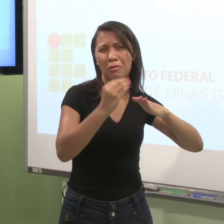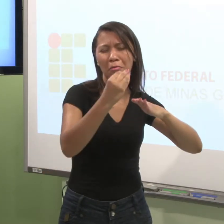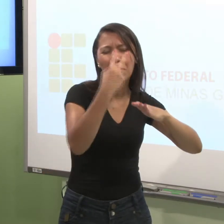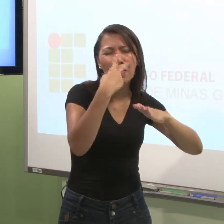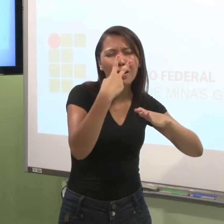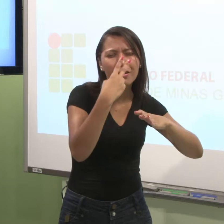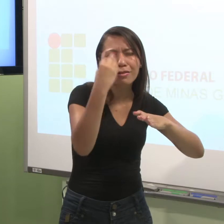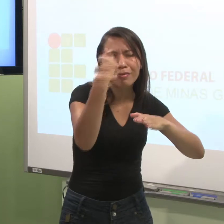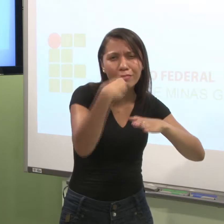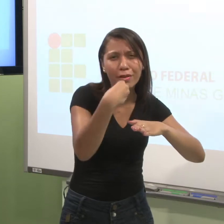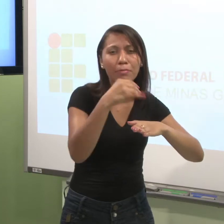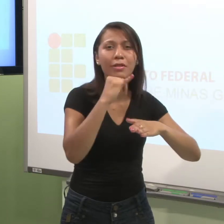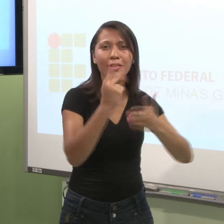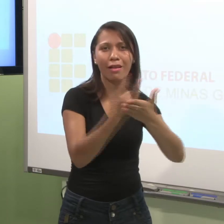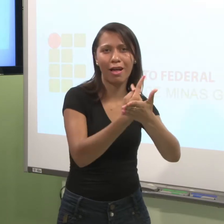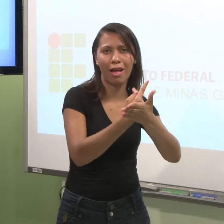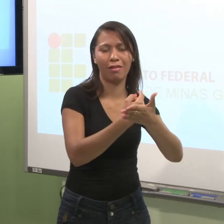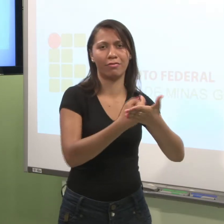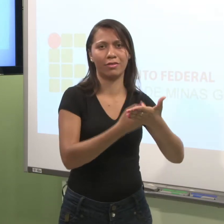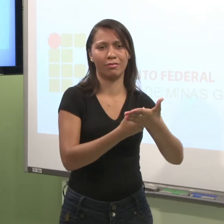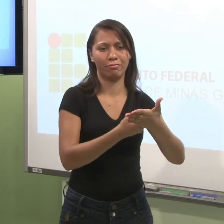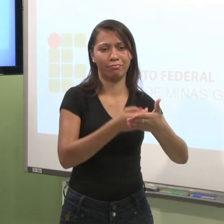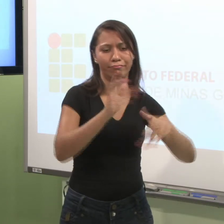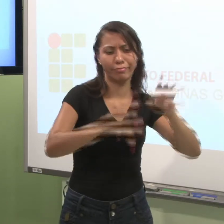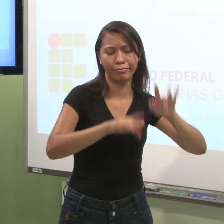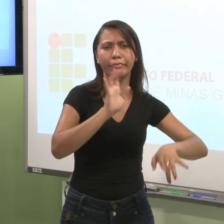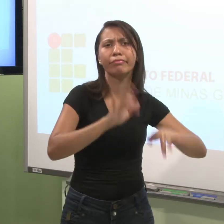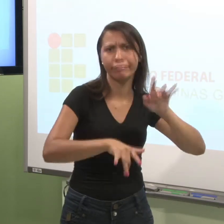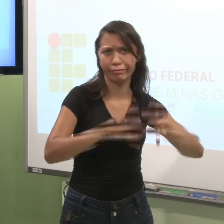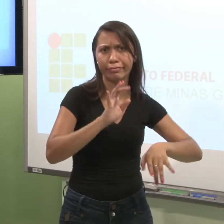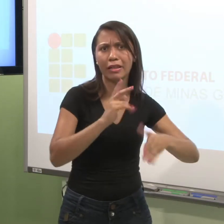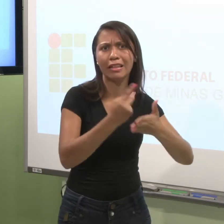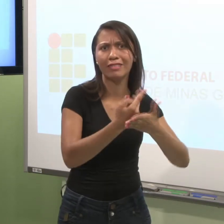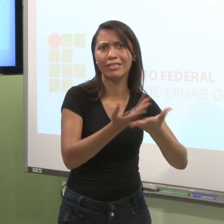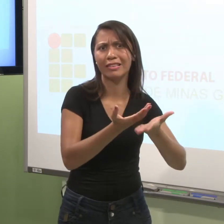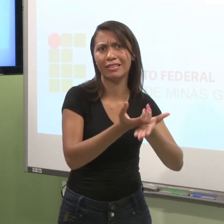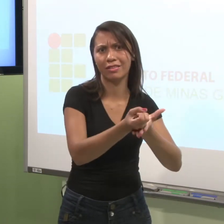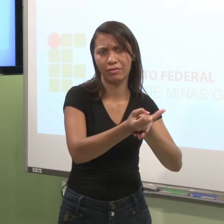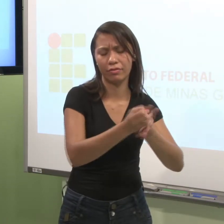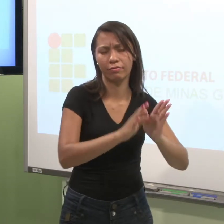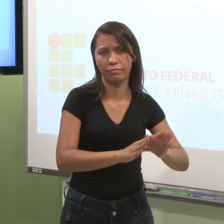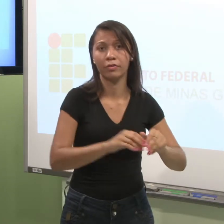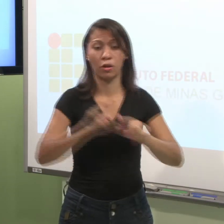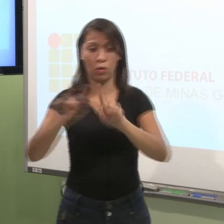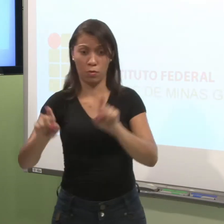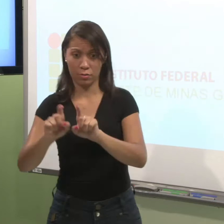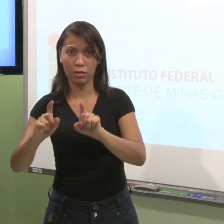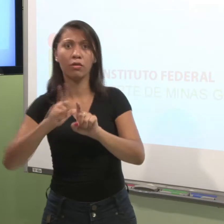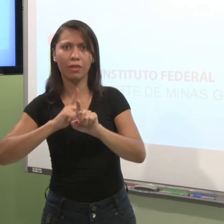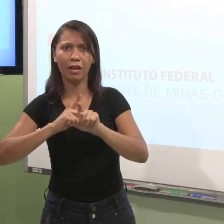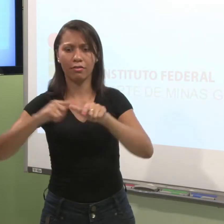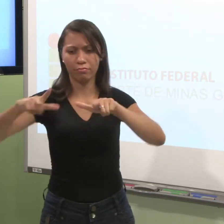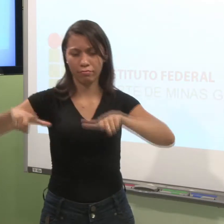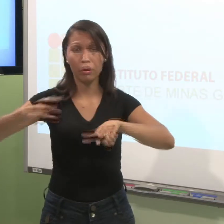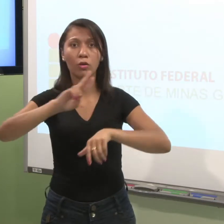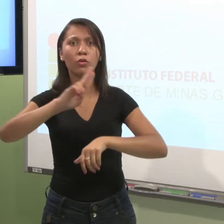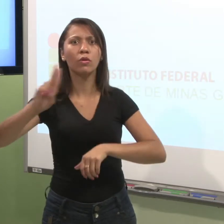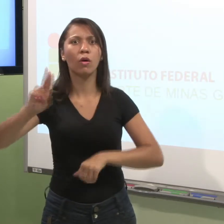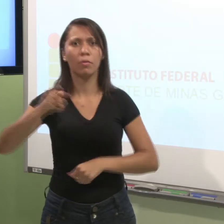exemplo. No computador a gente usa a tecla Delete ou Backspace para apagar algum caractere errado. E